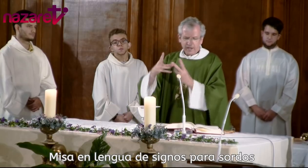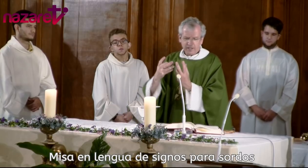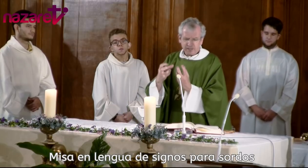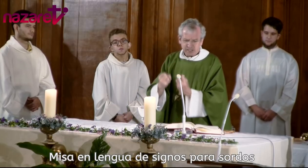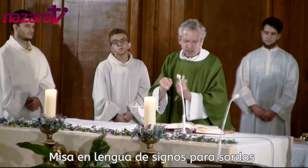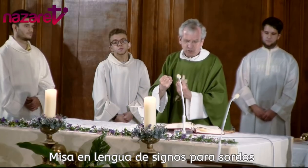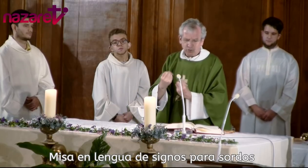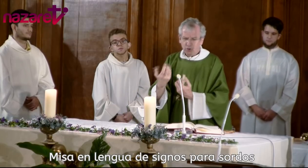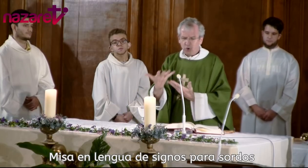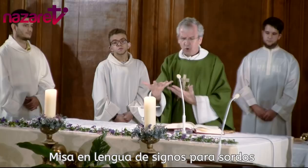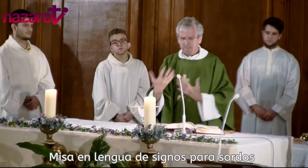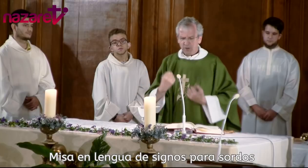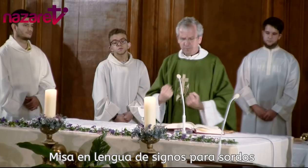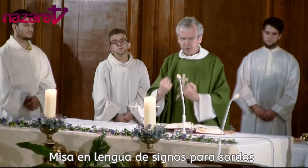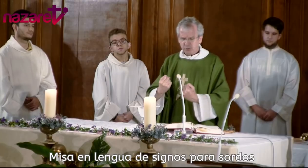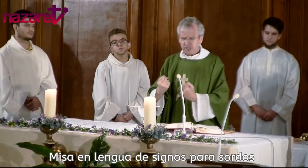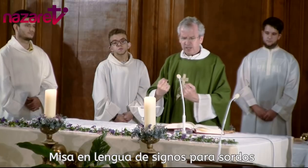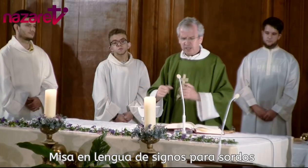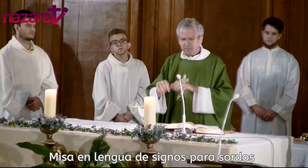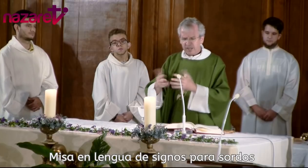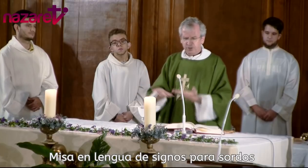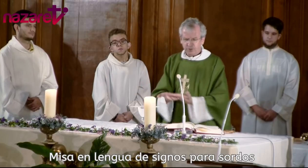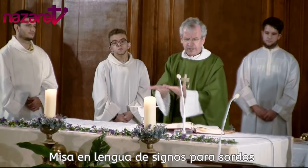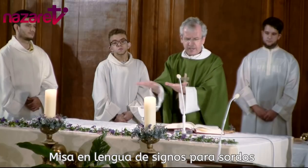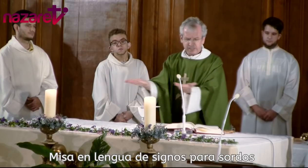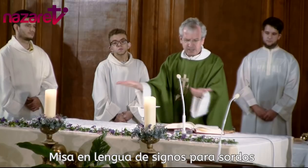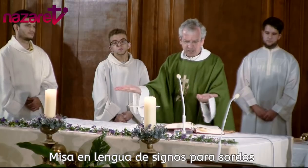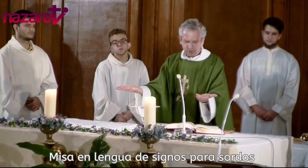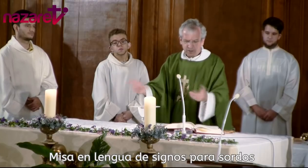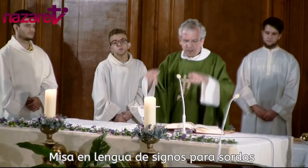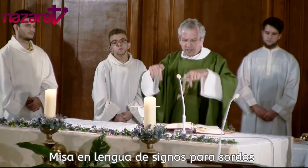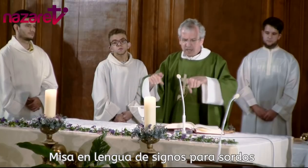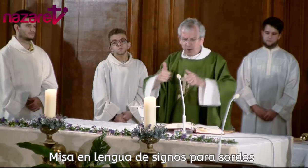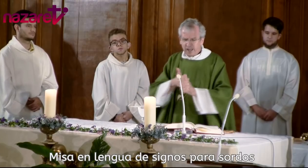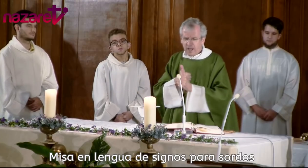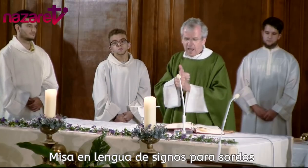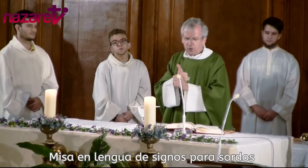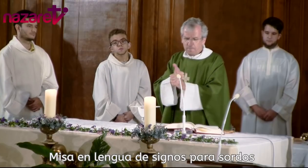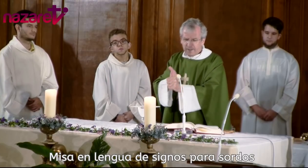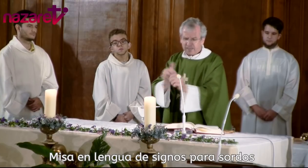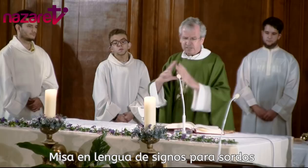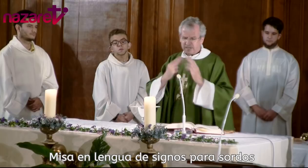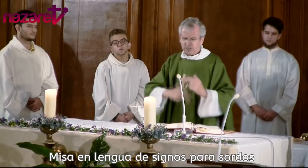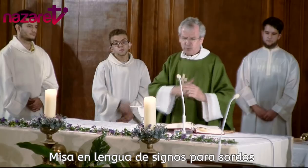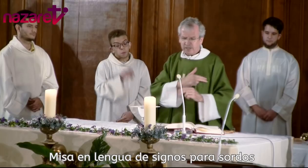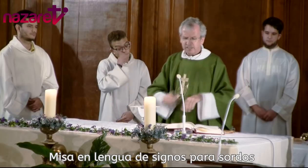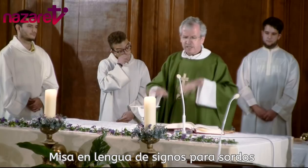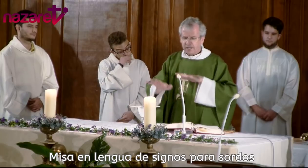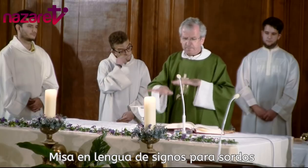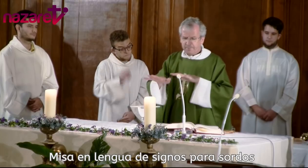el desierto con mano poderosa y brazo extendido. Y ahora acompañas a tu iglesia